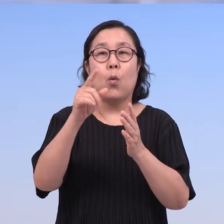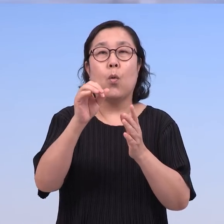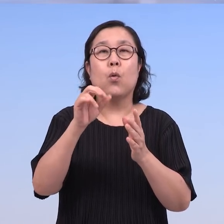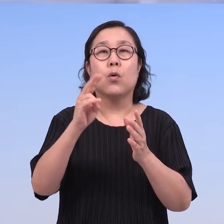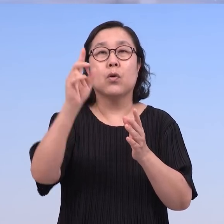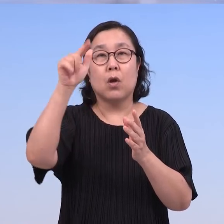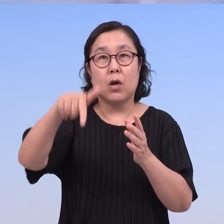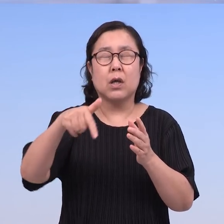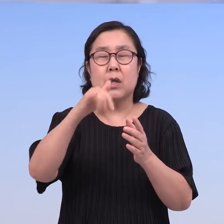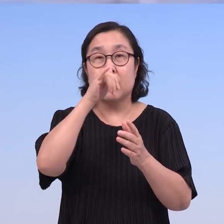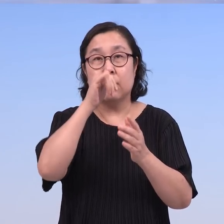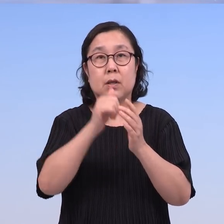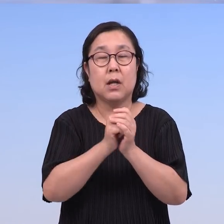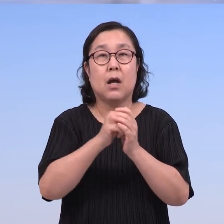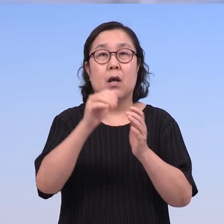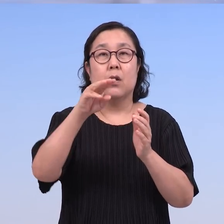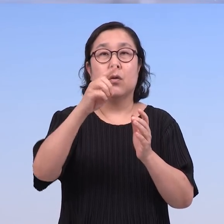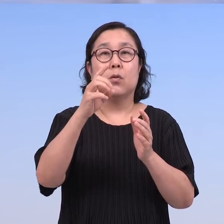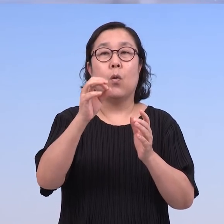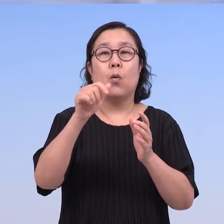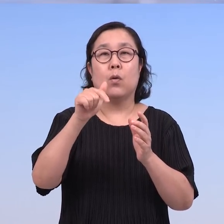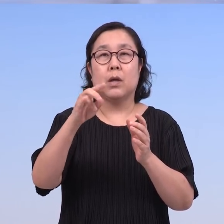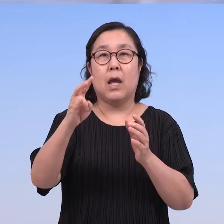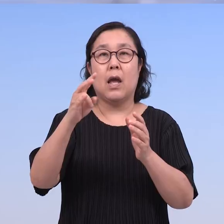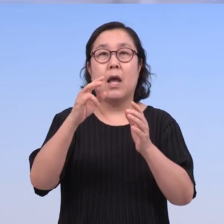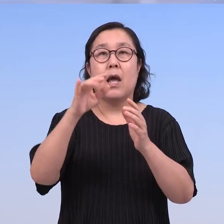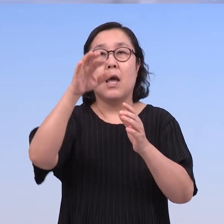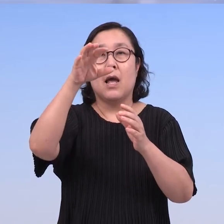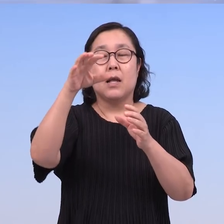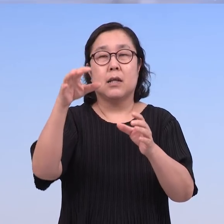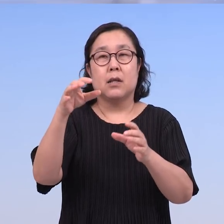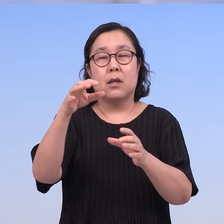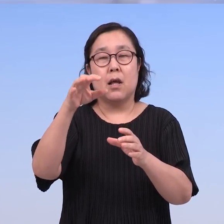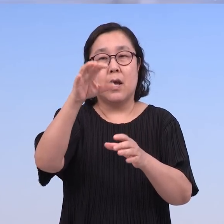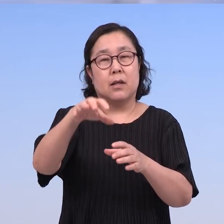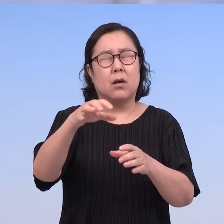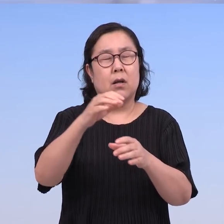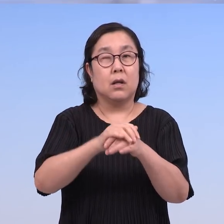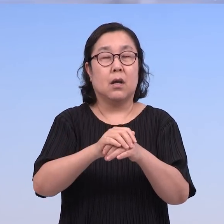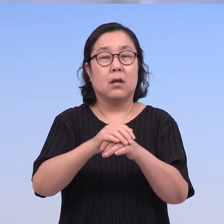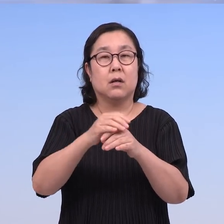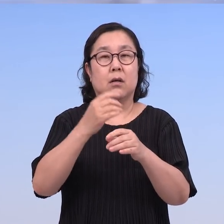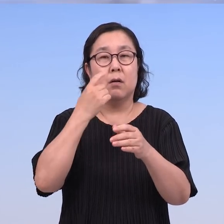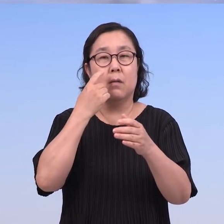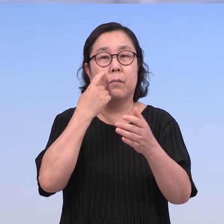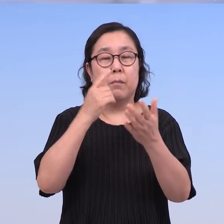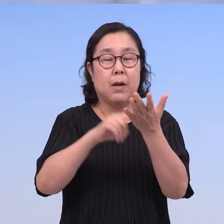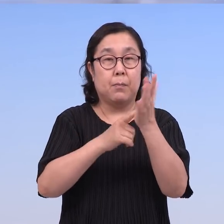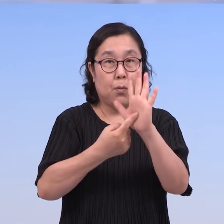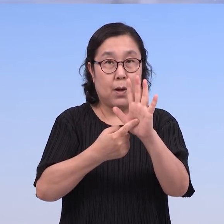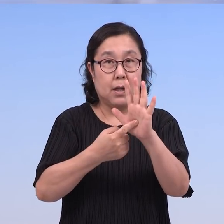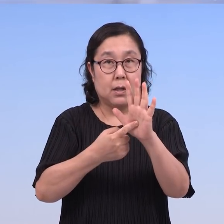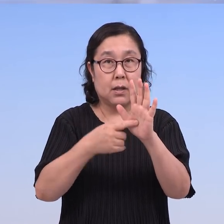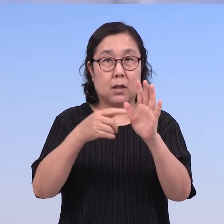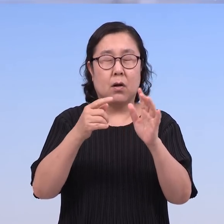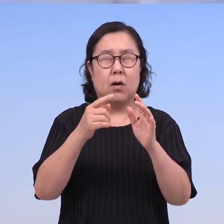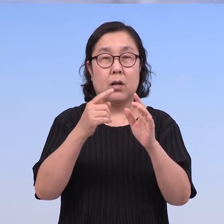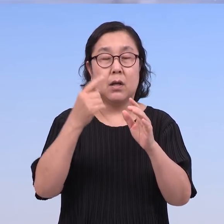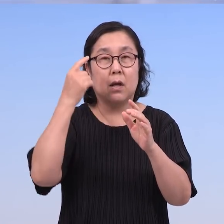제가 최근에 그 통계청에서 발표한 자료 하나를 읽다가 참 마음이 아팠었는데요,